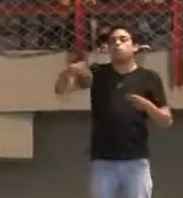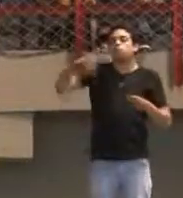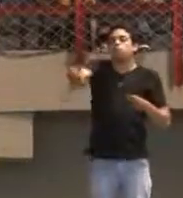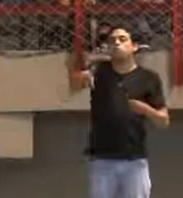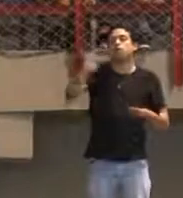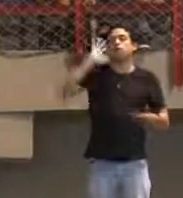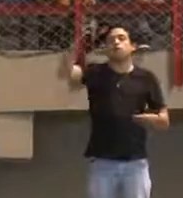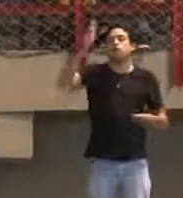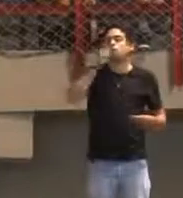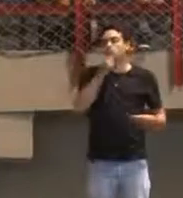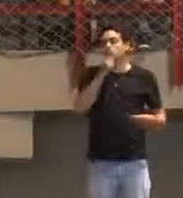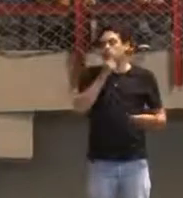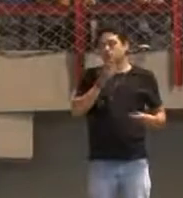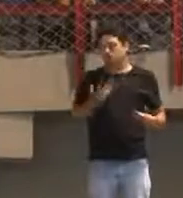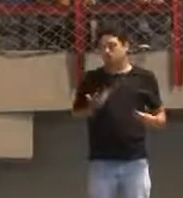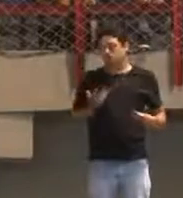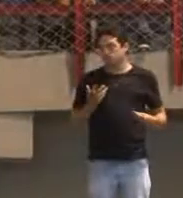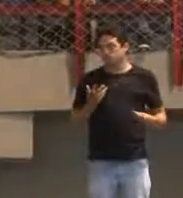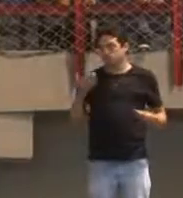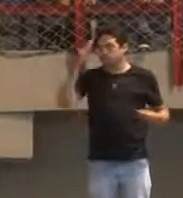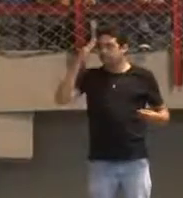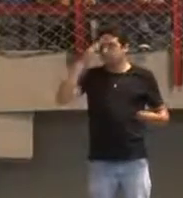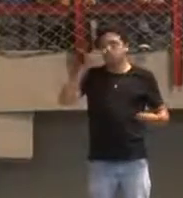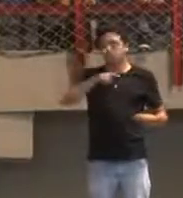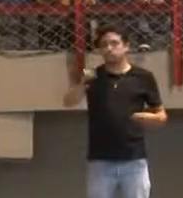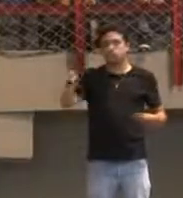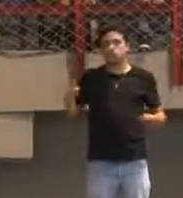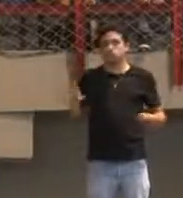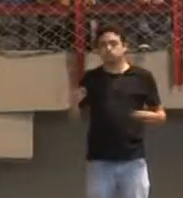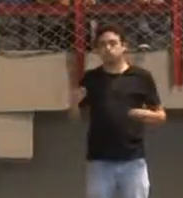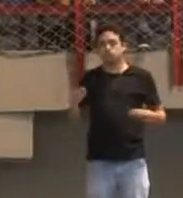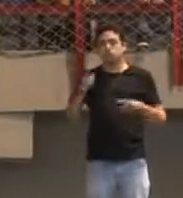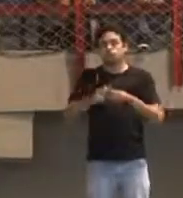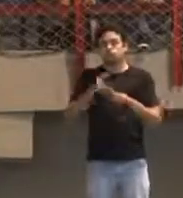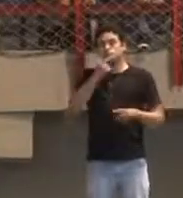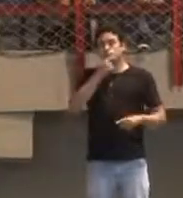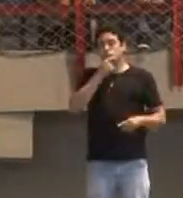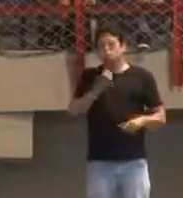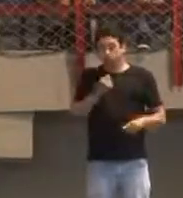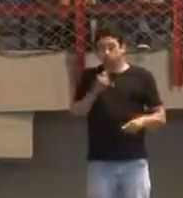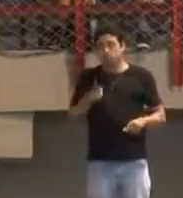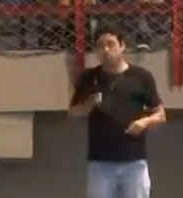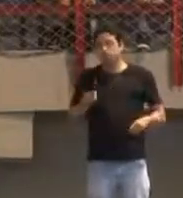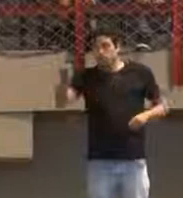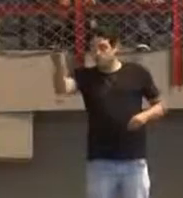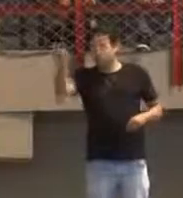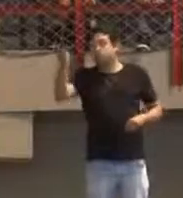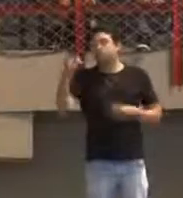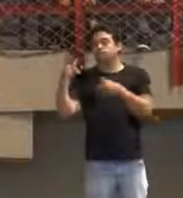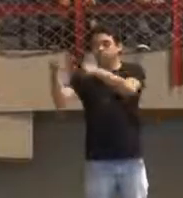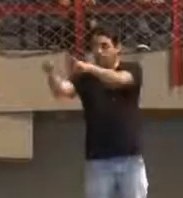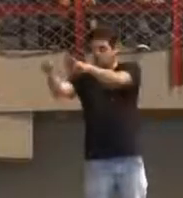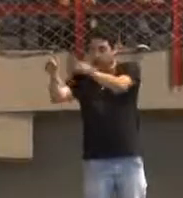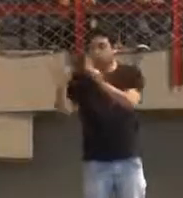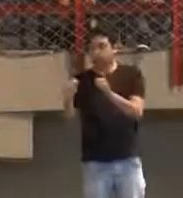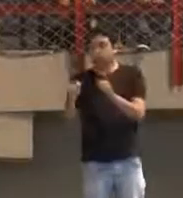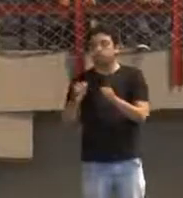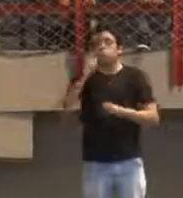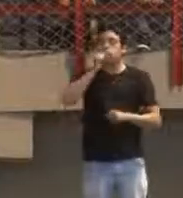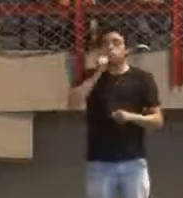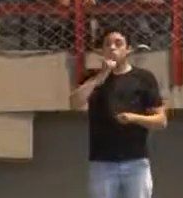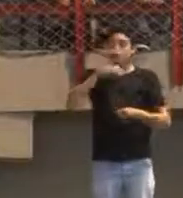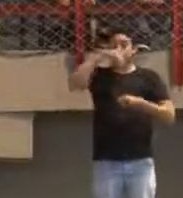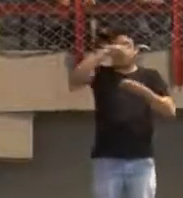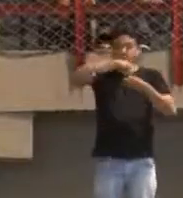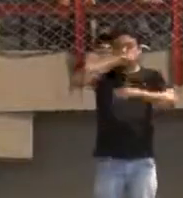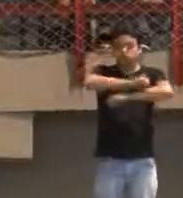se realizar. Você entendeu? O senhor já saiu a trabalhar. E a dona da